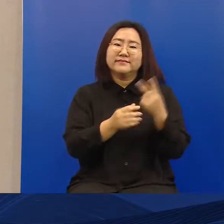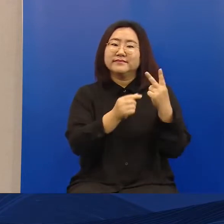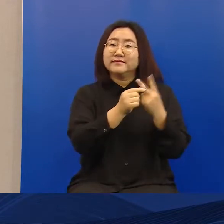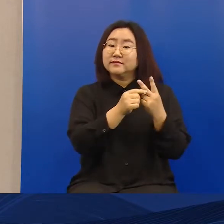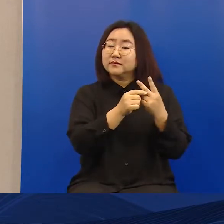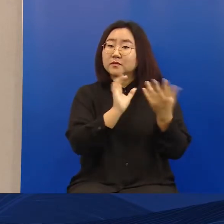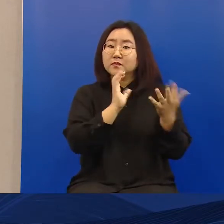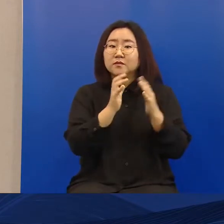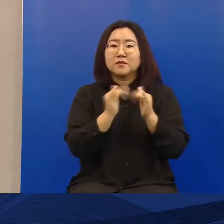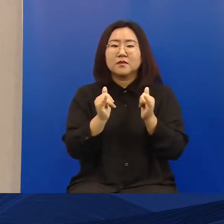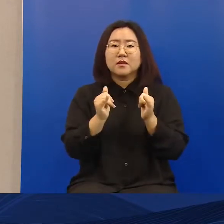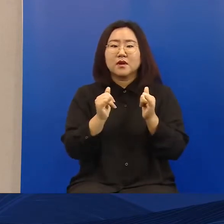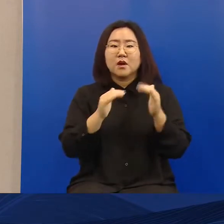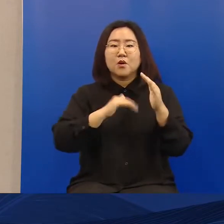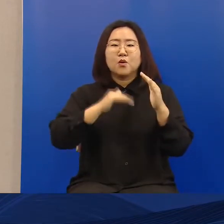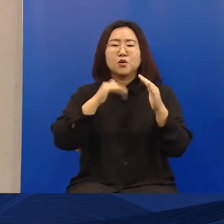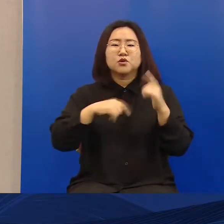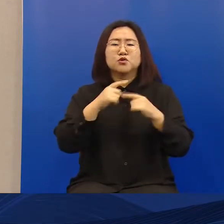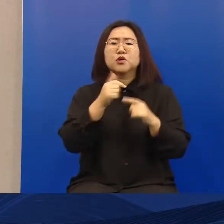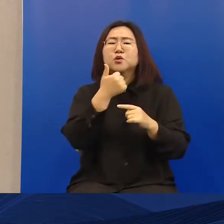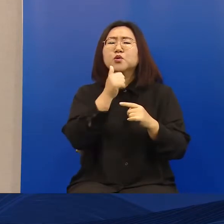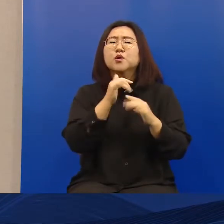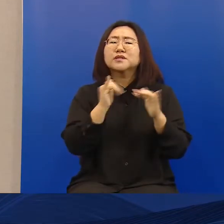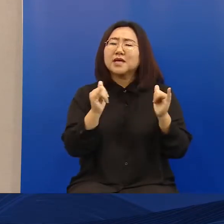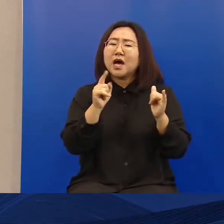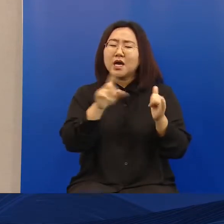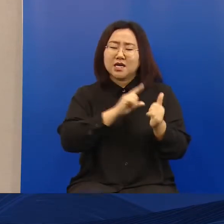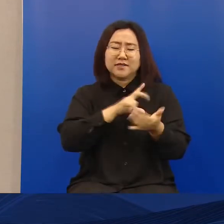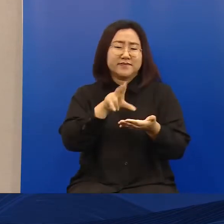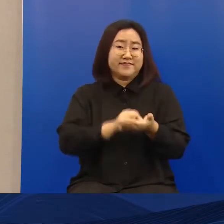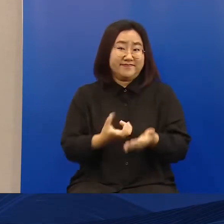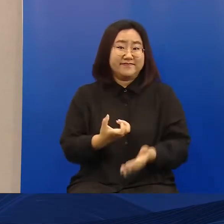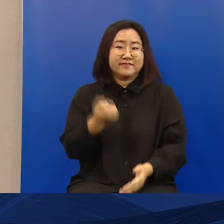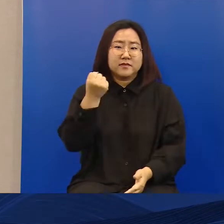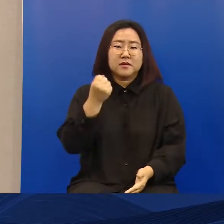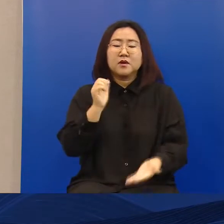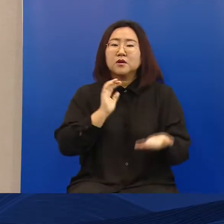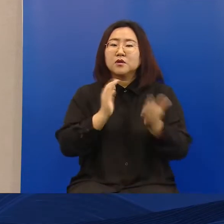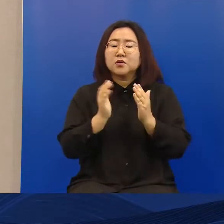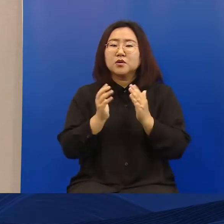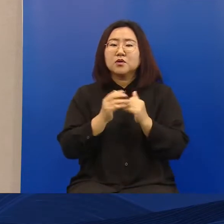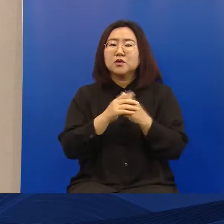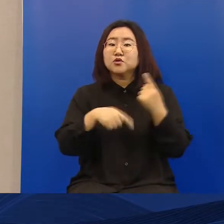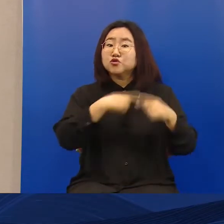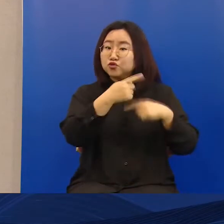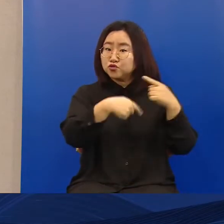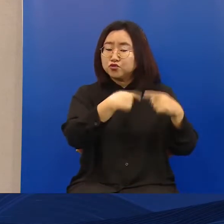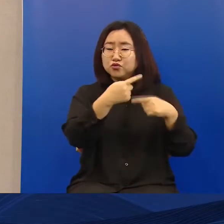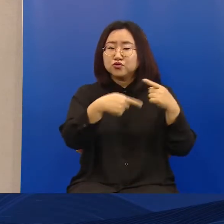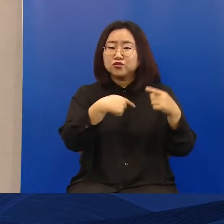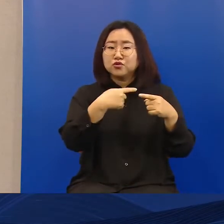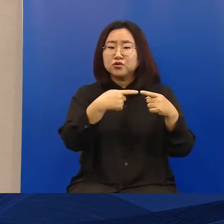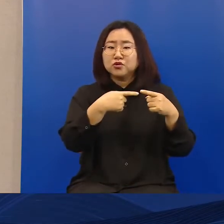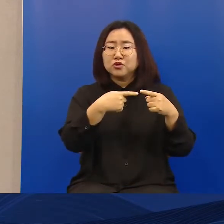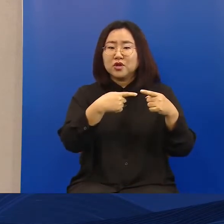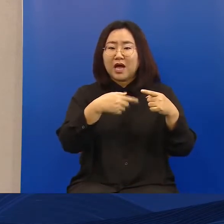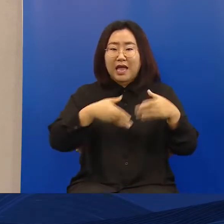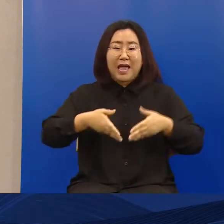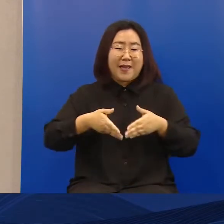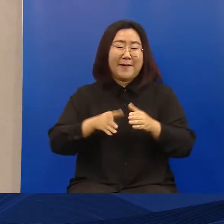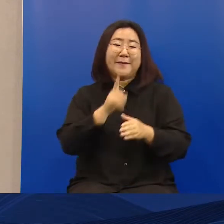번째 토론자는 공적 수호 통역사란 주제로 토론해 주실 분이십니다. 수호를